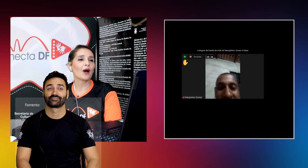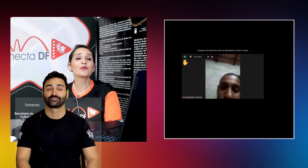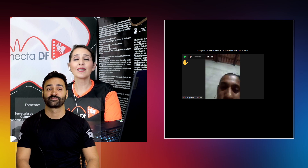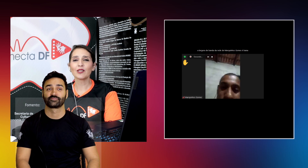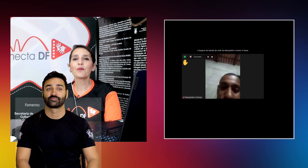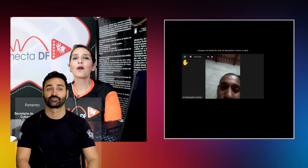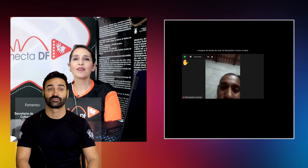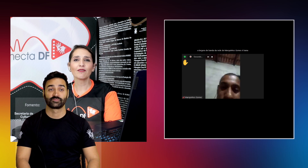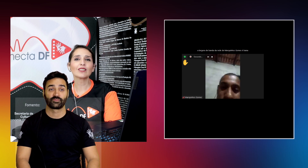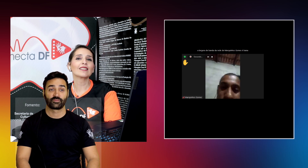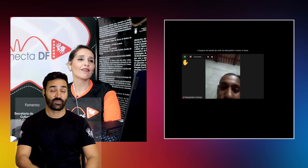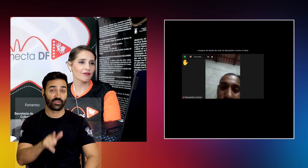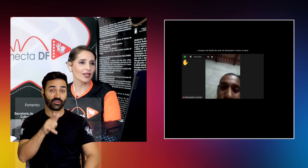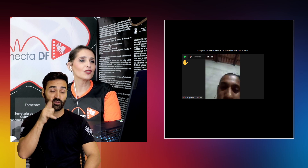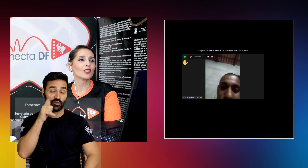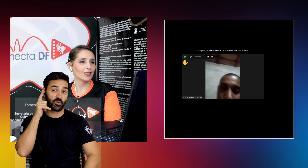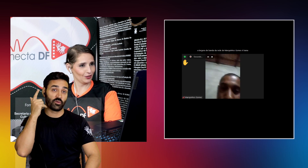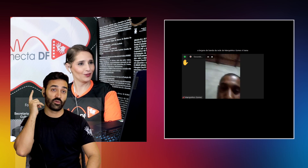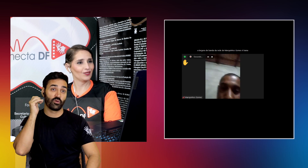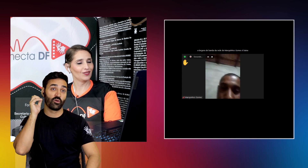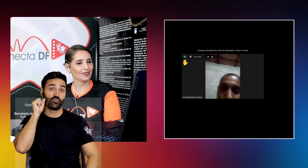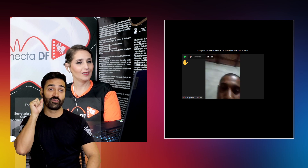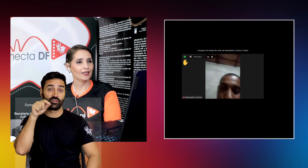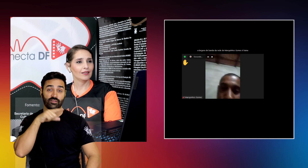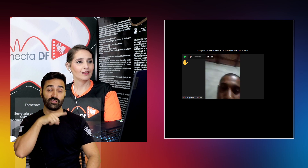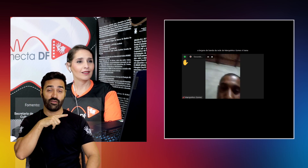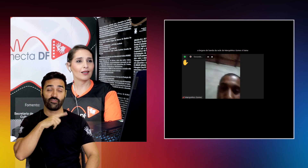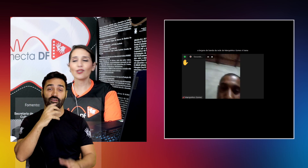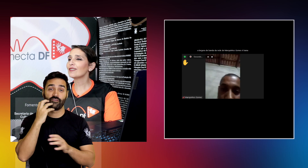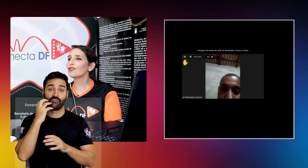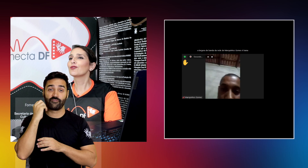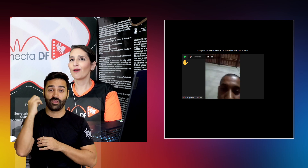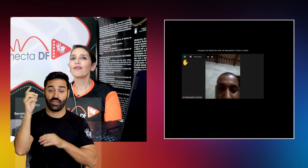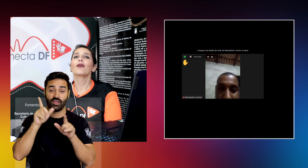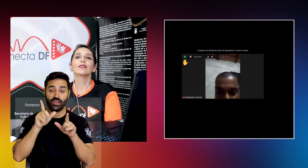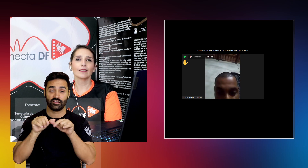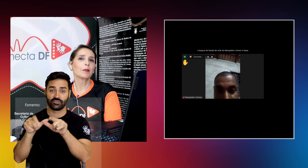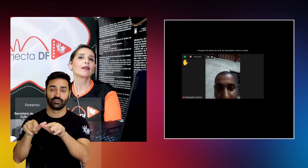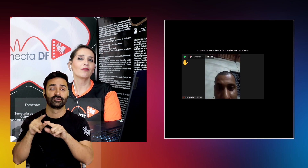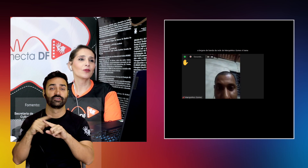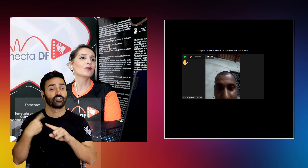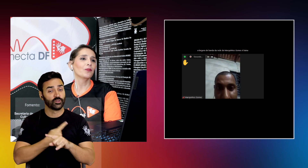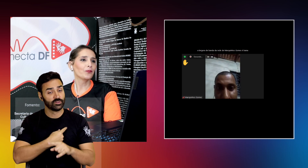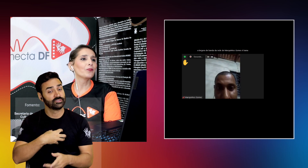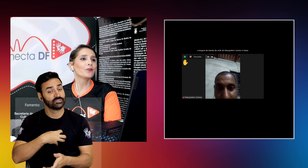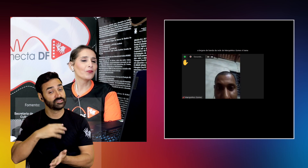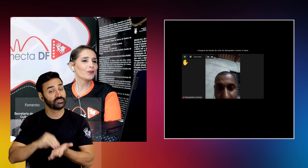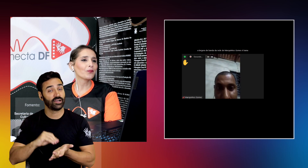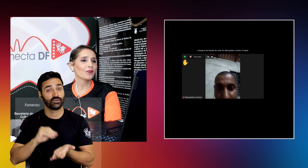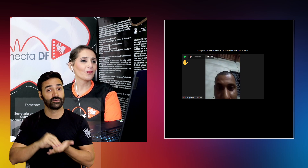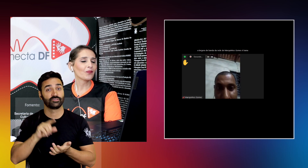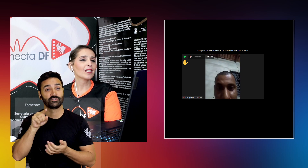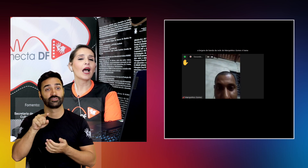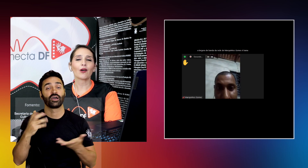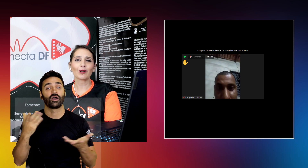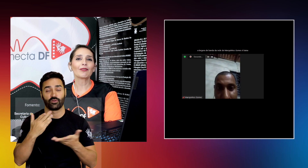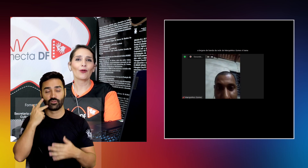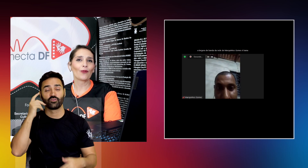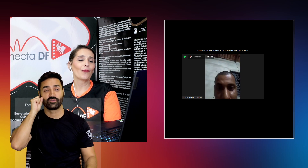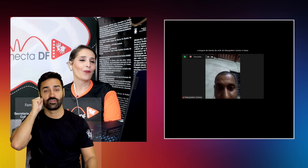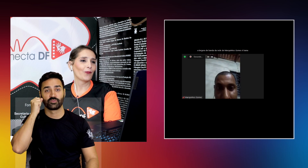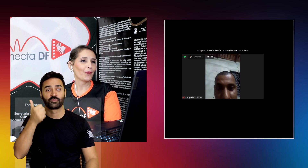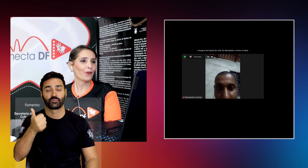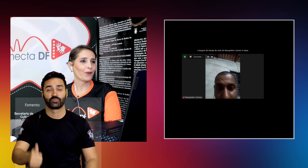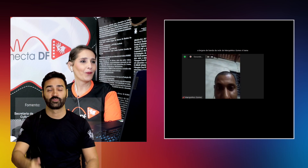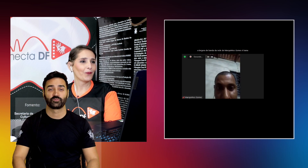Sumiu o áudio, mas deu para ouvir que você estava viajando. A gente sentiu sua falta também, viu? Tá me ouvindo? Agora